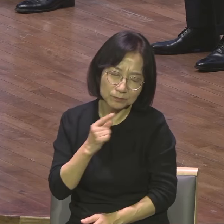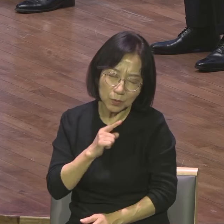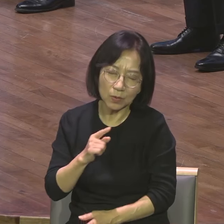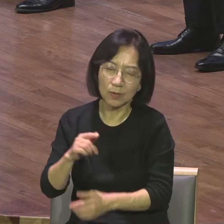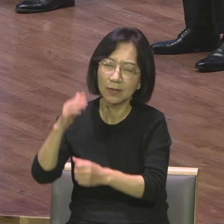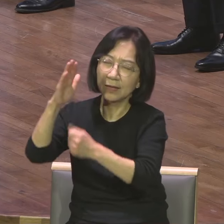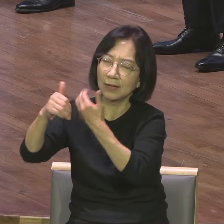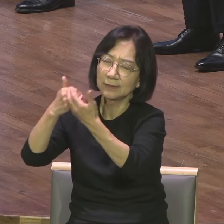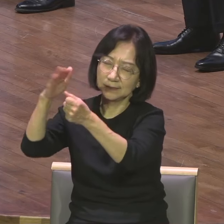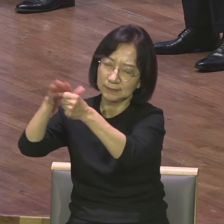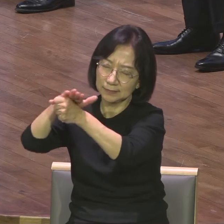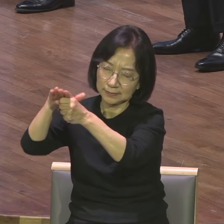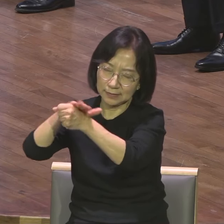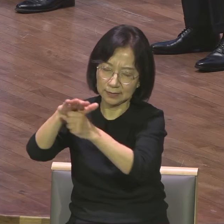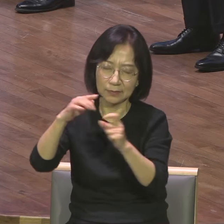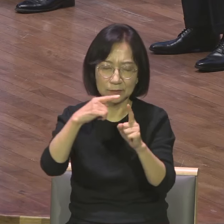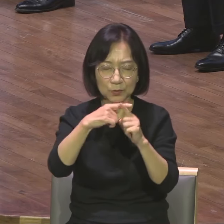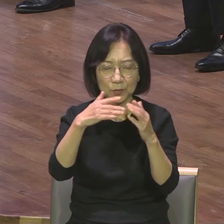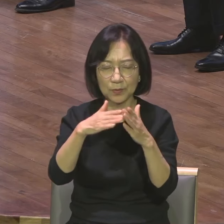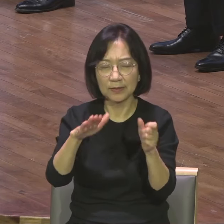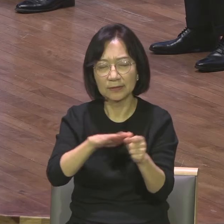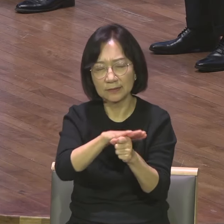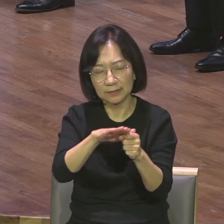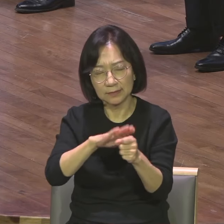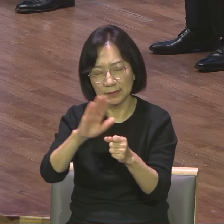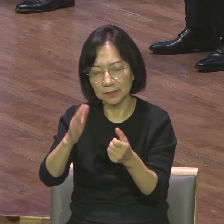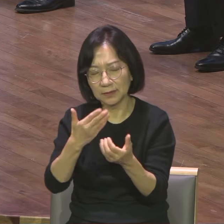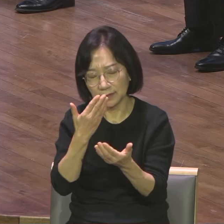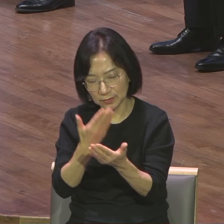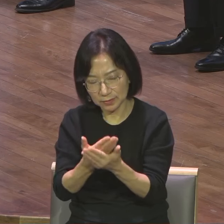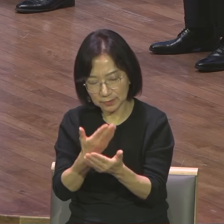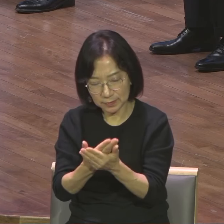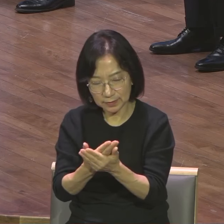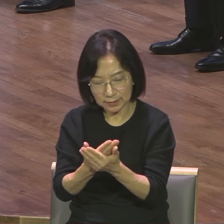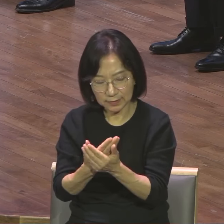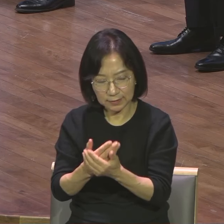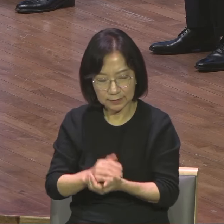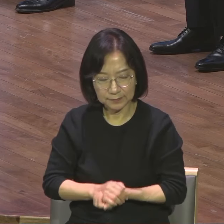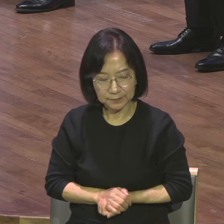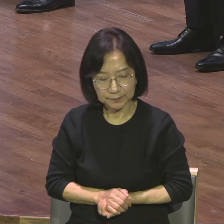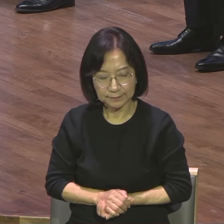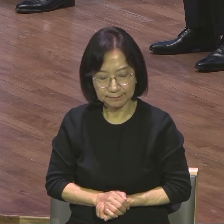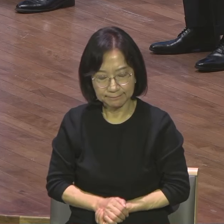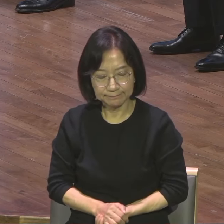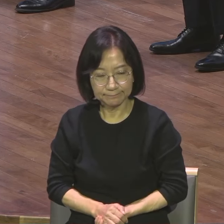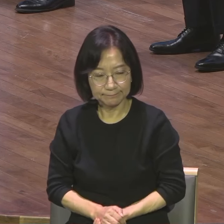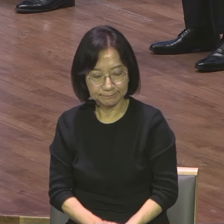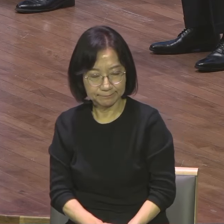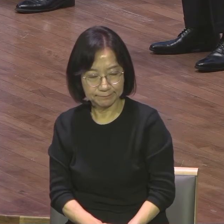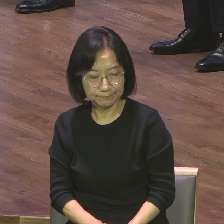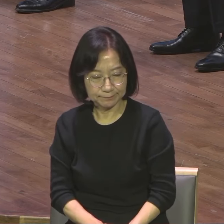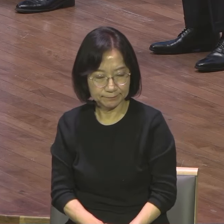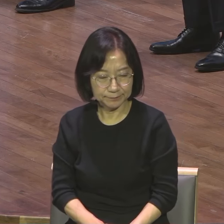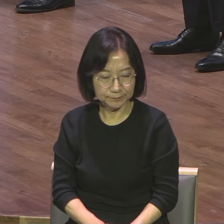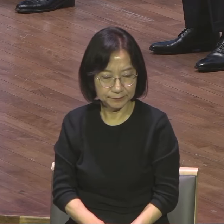교회를 사랑하는 것 되게 하여 주시옵소서. 이 시간 기도하는 마음으로 하나님께 찬양하겠습니다.